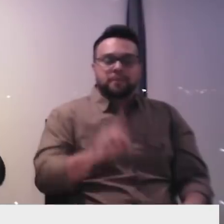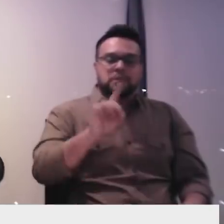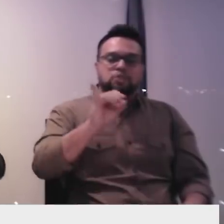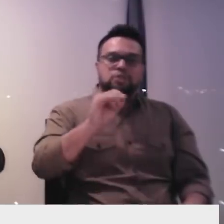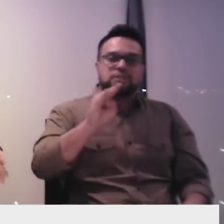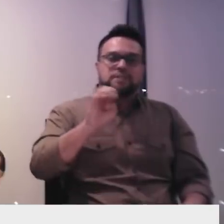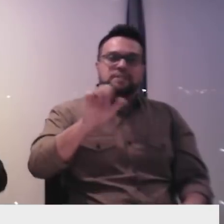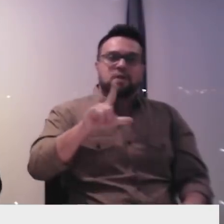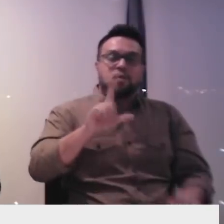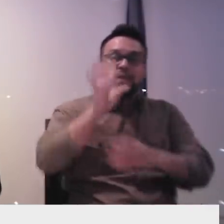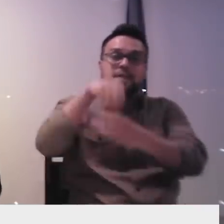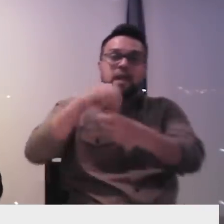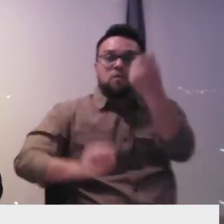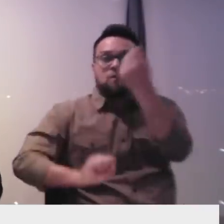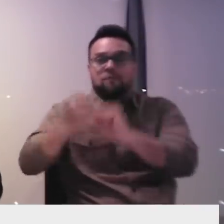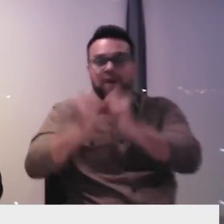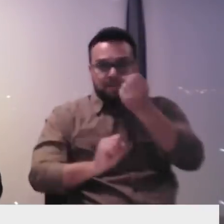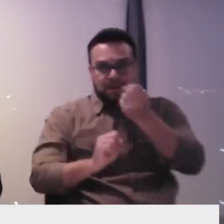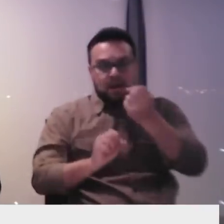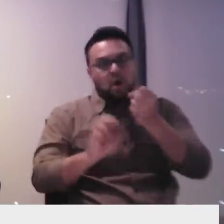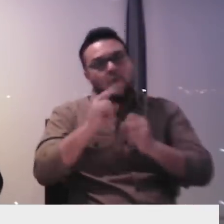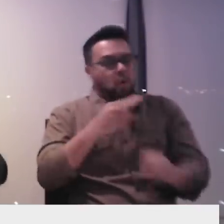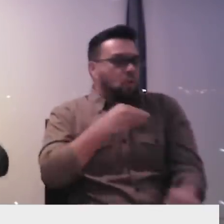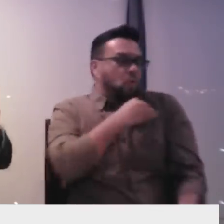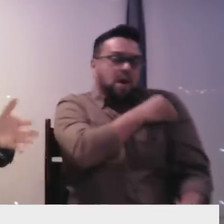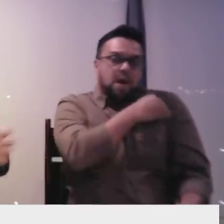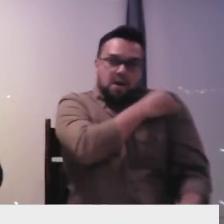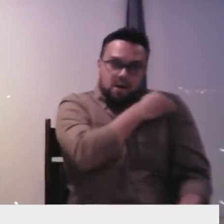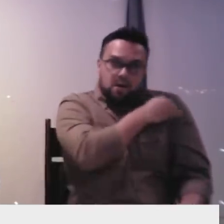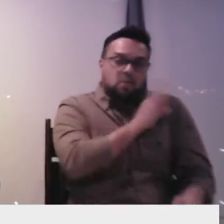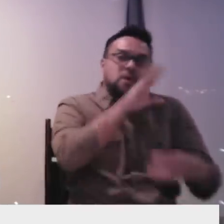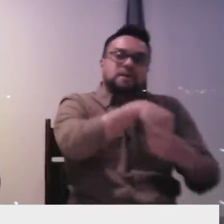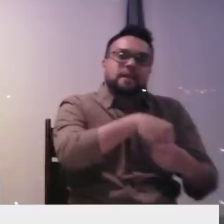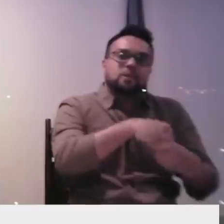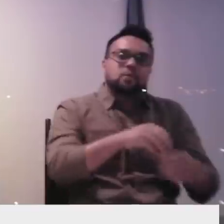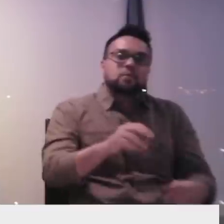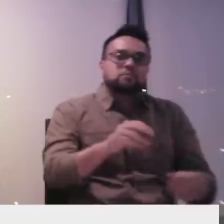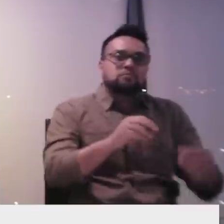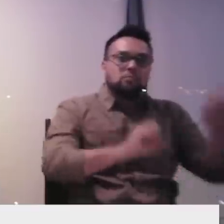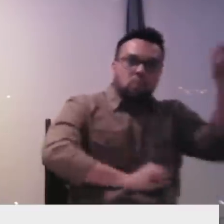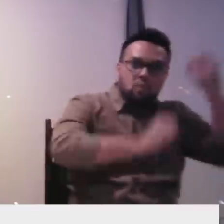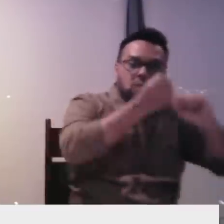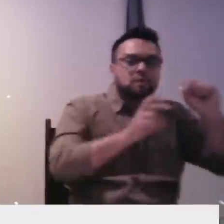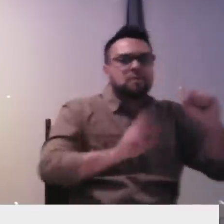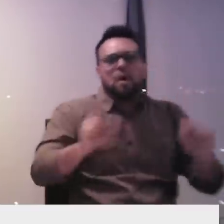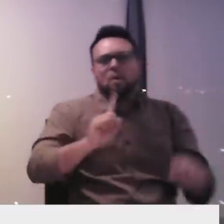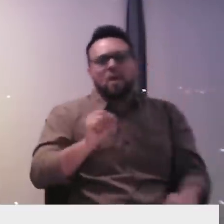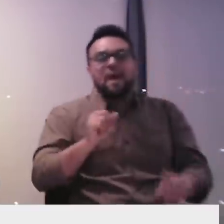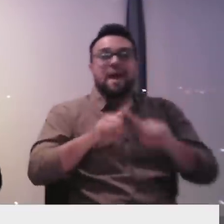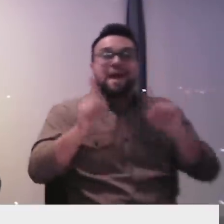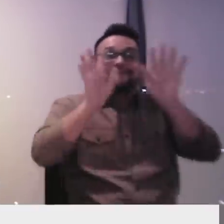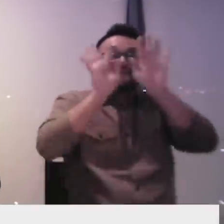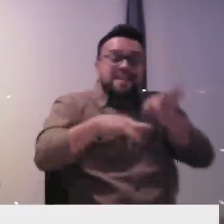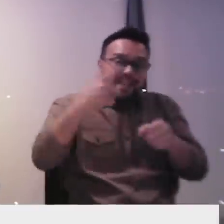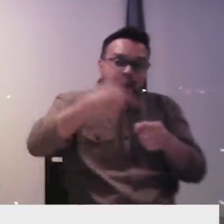ou da gasolina da refinaria, né, ou do álcool lá na usina, ele incide em cima do preço final na bomba, ele